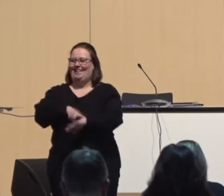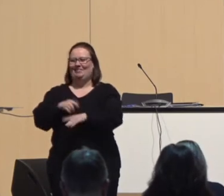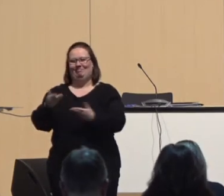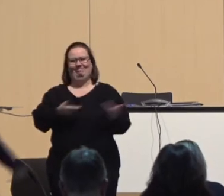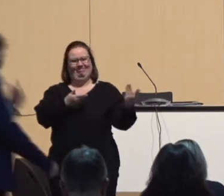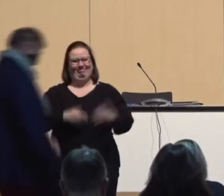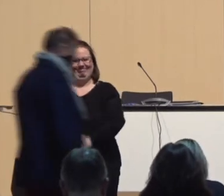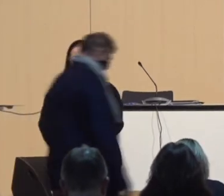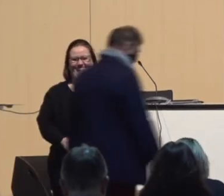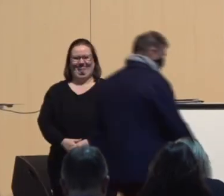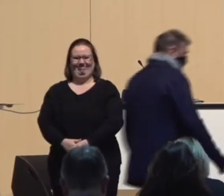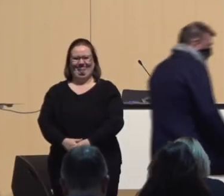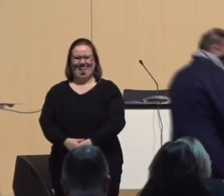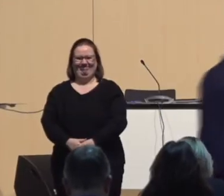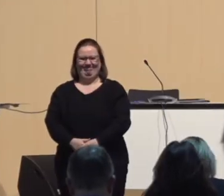vorgesehen. Bitteschön.